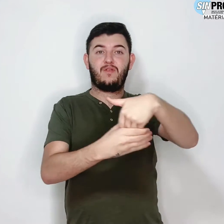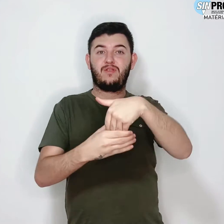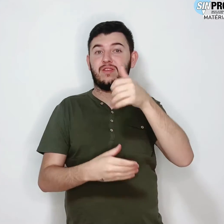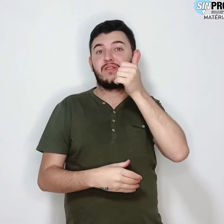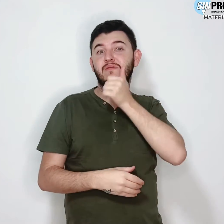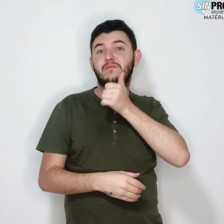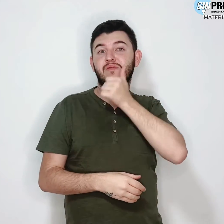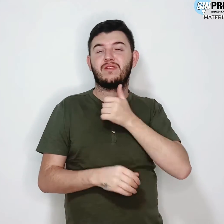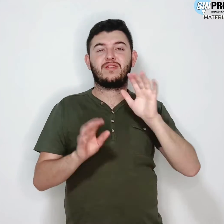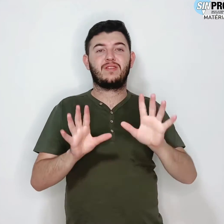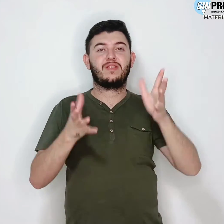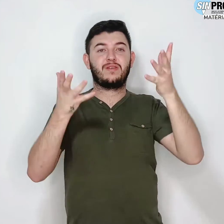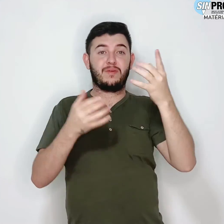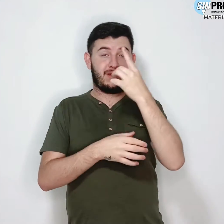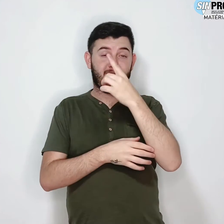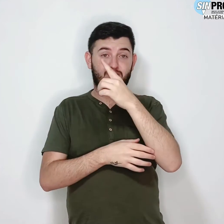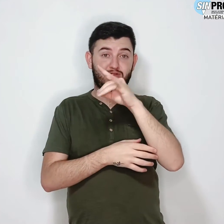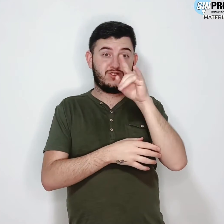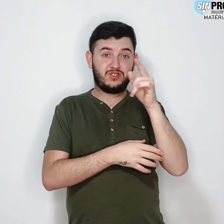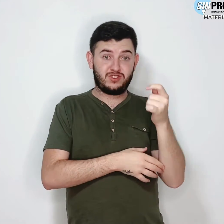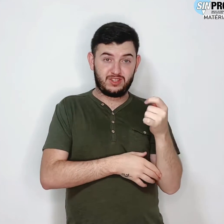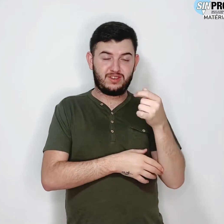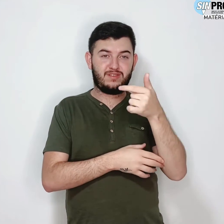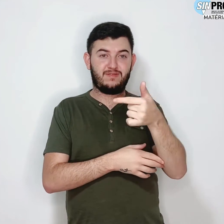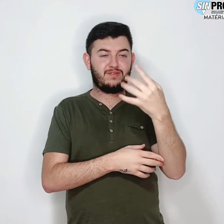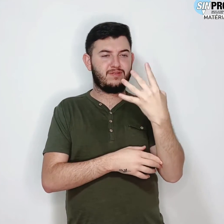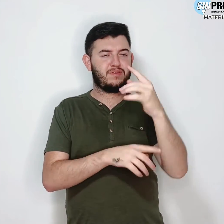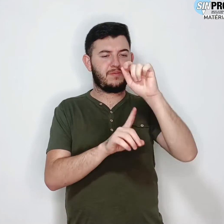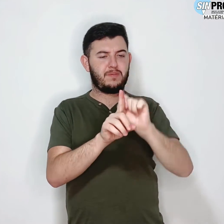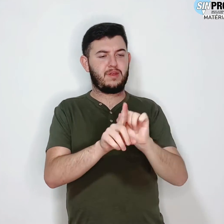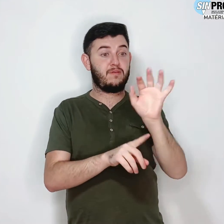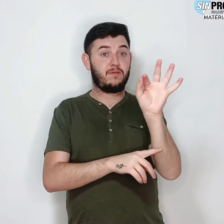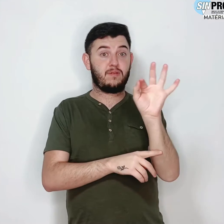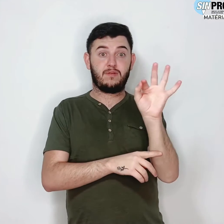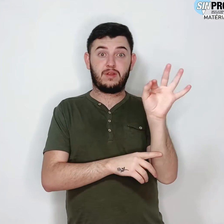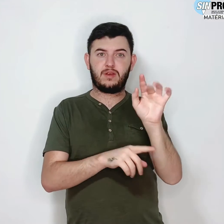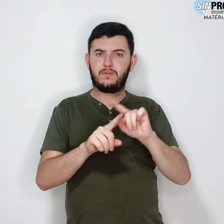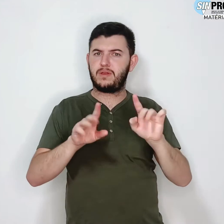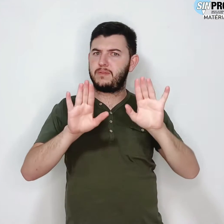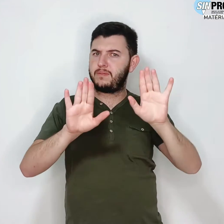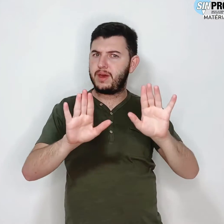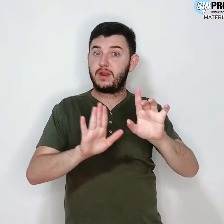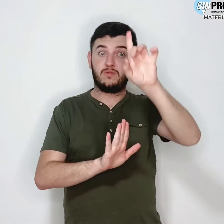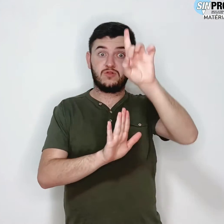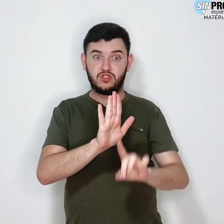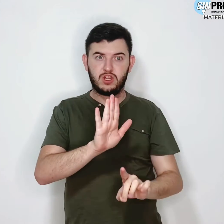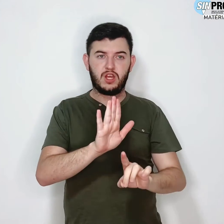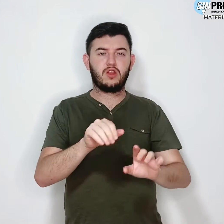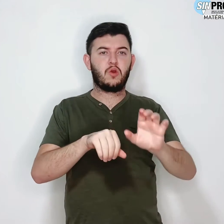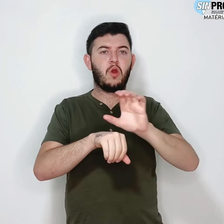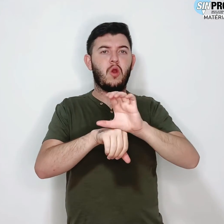dia 24 de fevereiro. Mas o direito só foi constitucionalizado